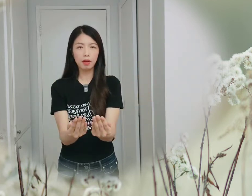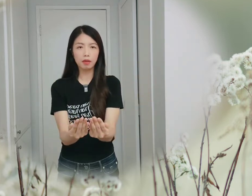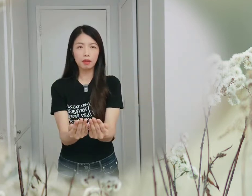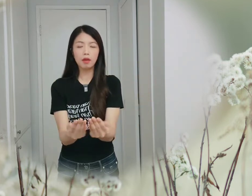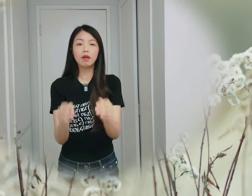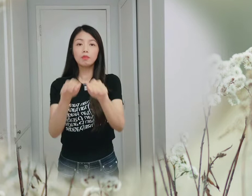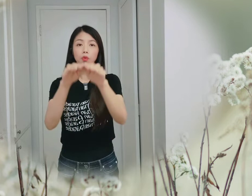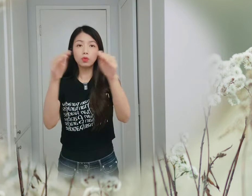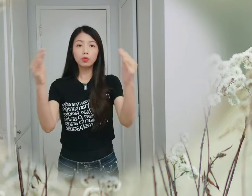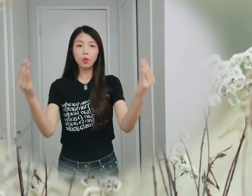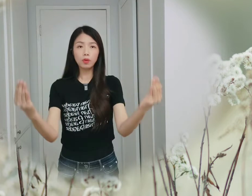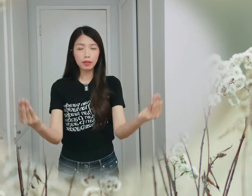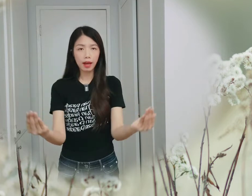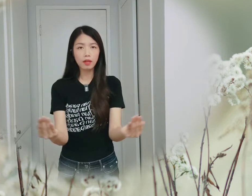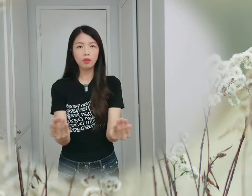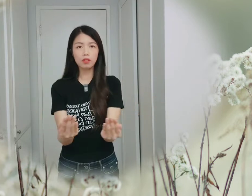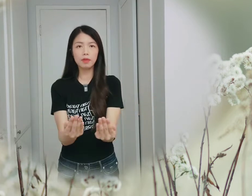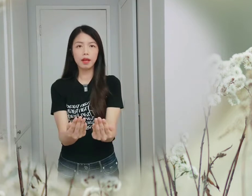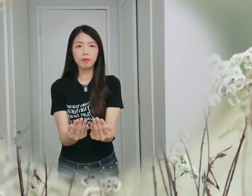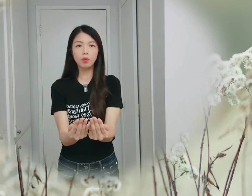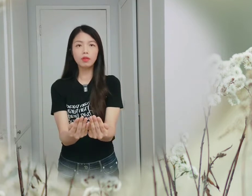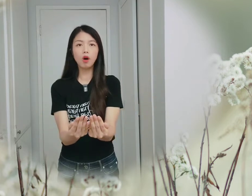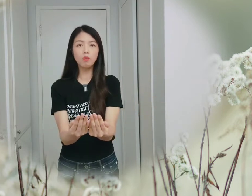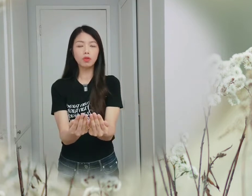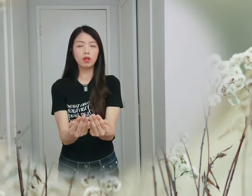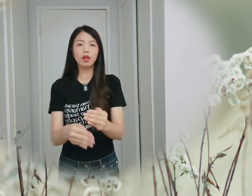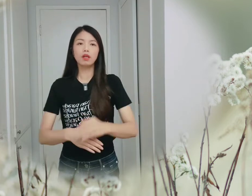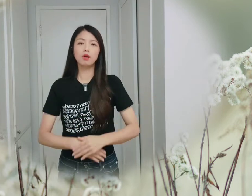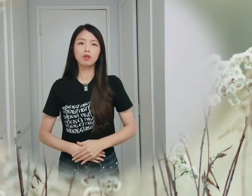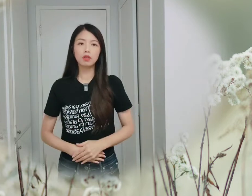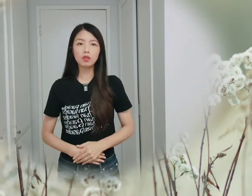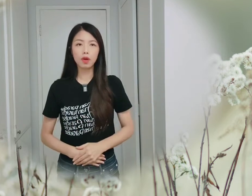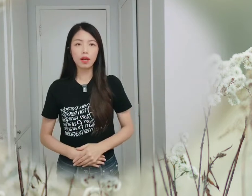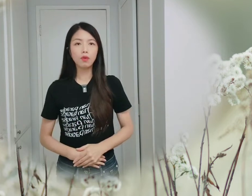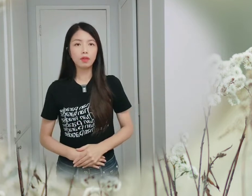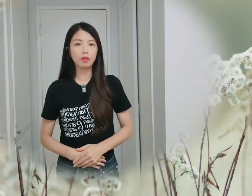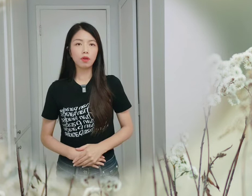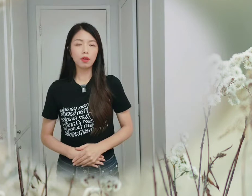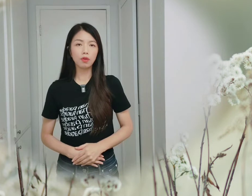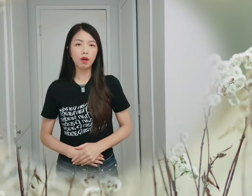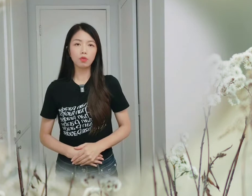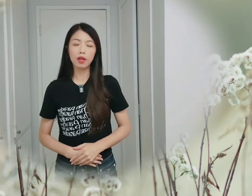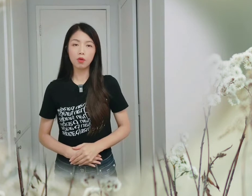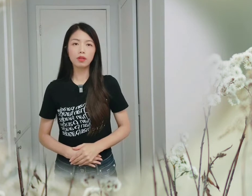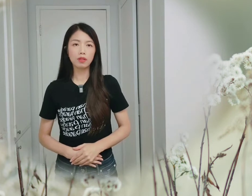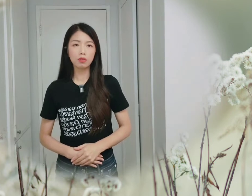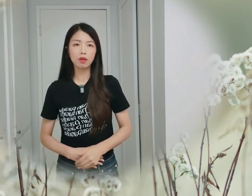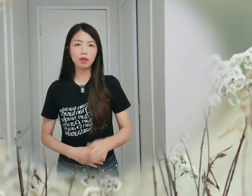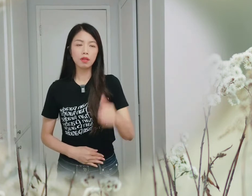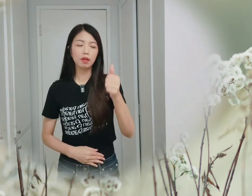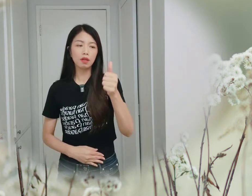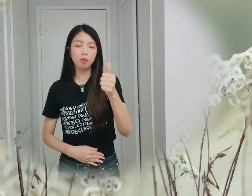표현하시면 돼요. 모두 혹은 다 이런 뜻입니다. 모든 허물을. 여기서는 죄라고 하는 뜻의 수어를 했고요. 죄라고 하는